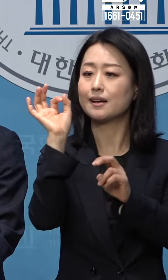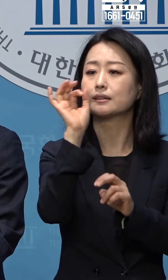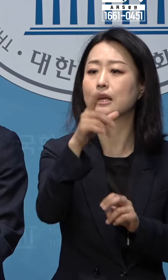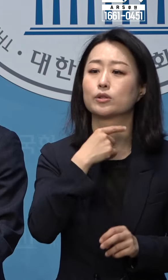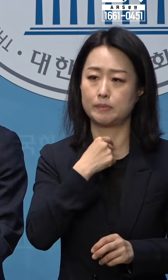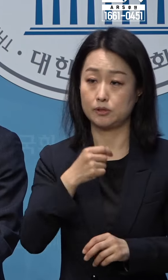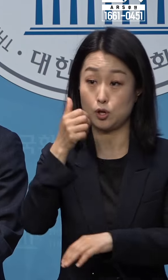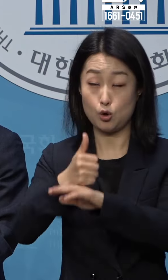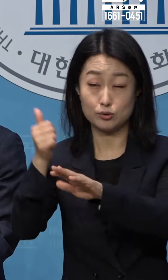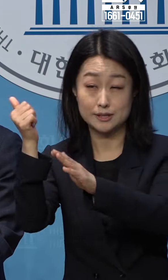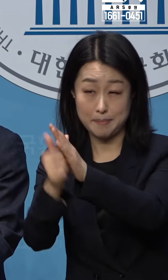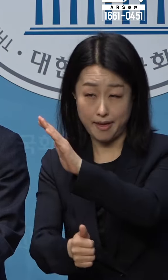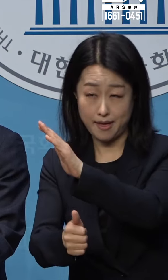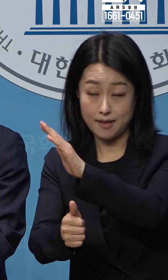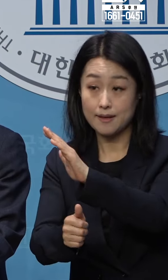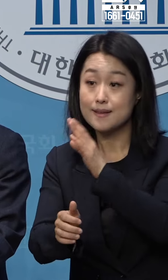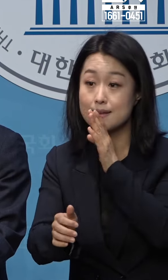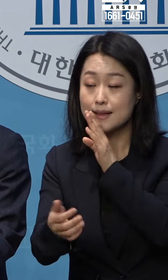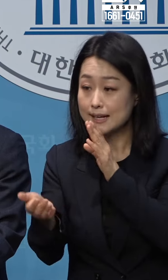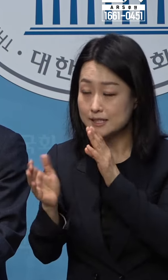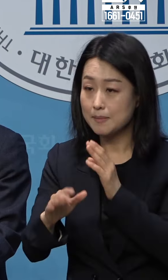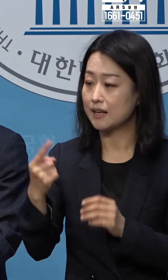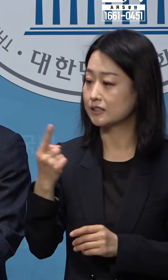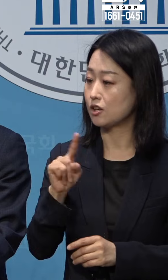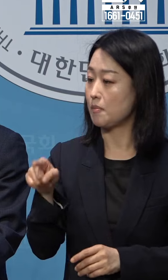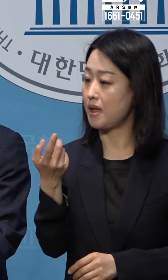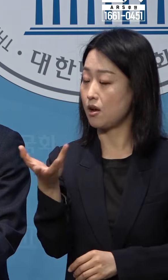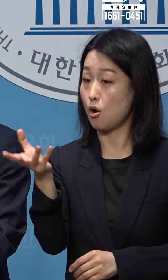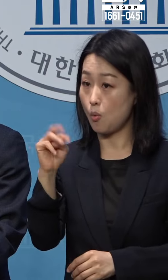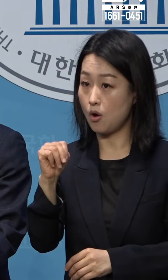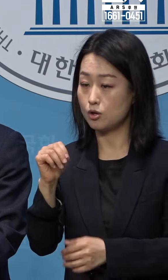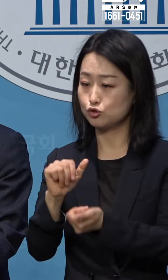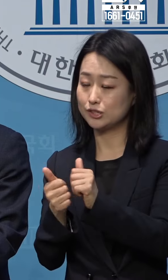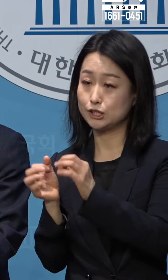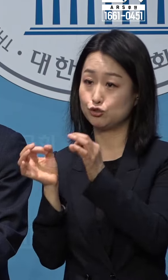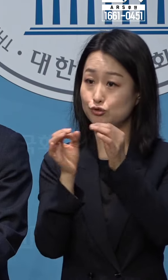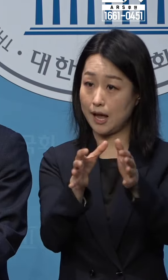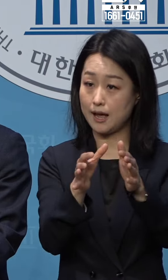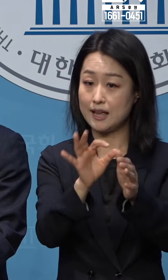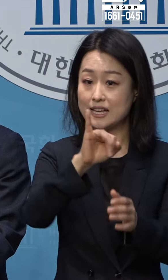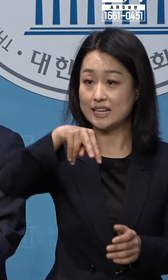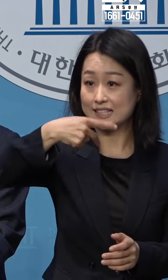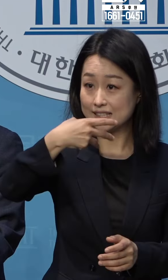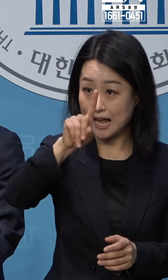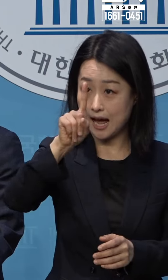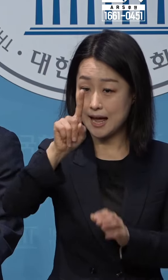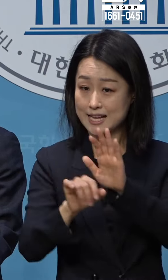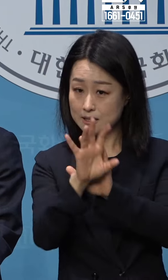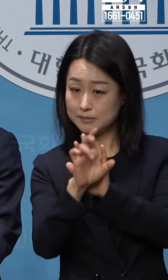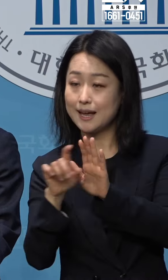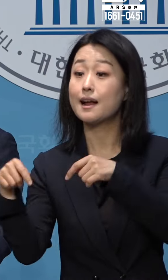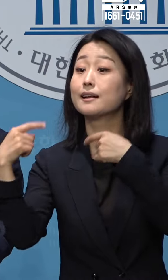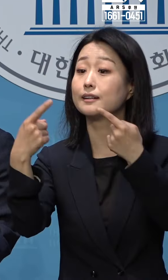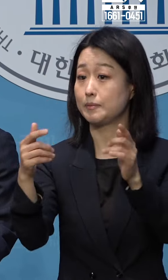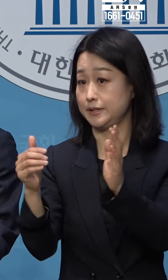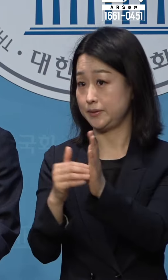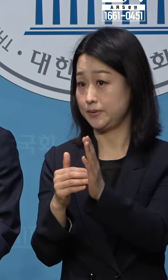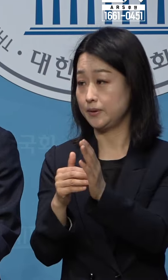실패했지만 실제로 쌍바 5은 1100억원을 배팅하여 이스타 항공 수주를 시도했던 것이